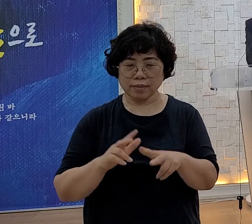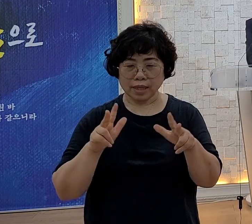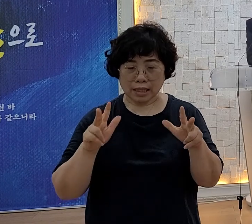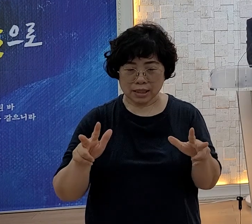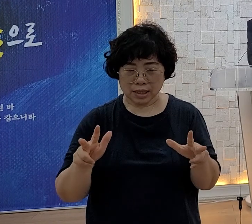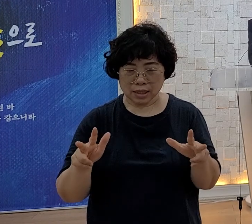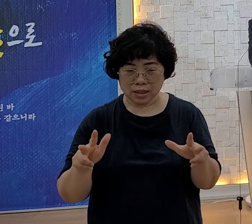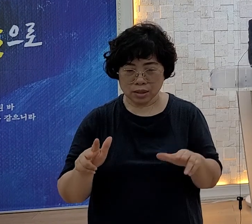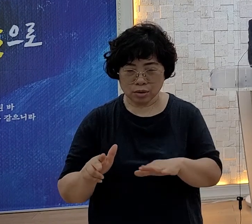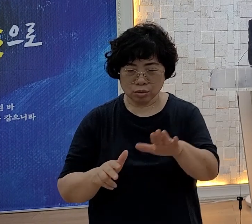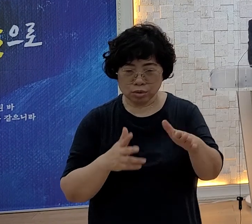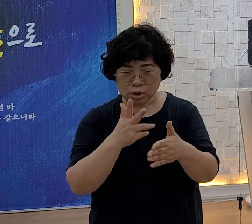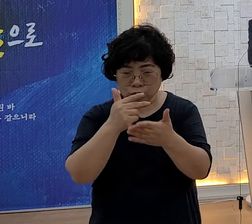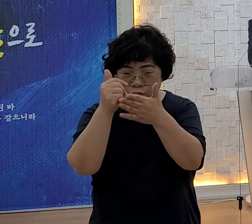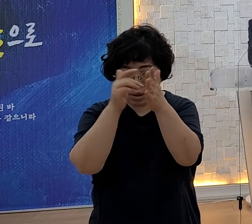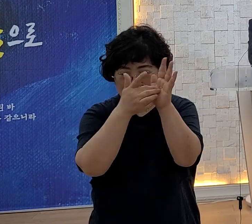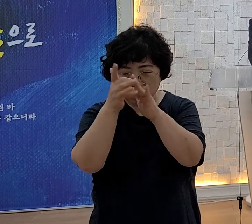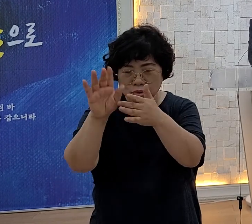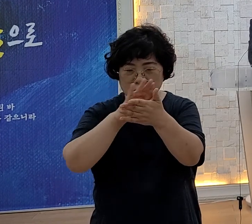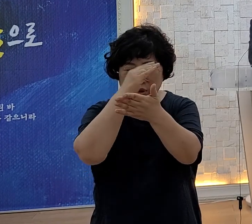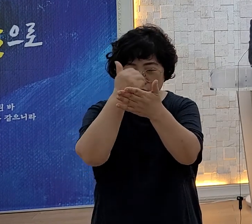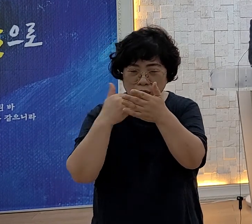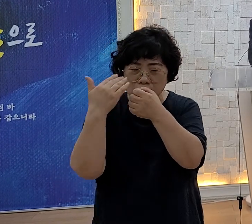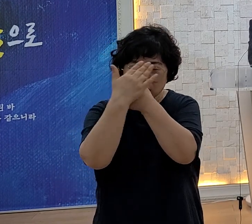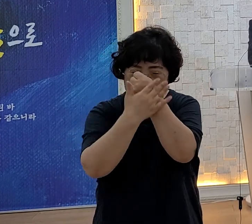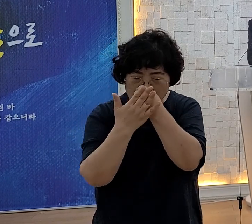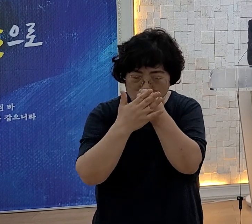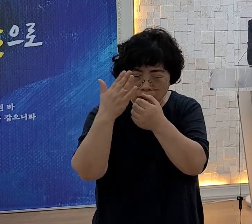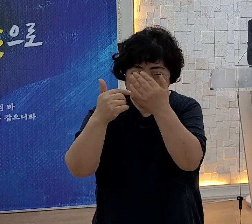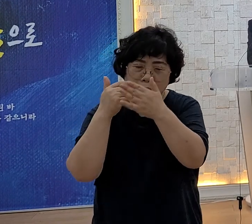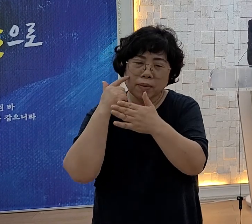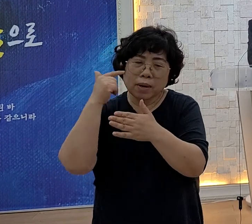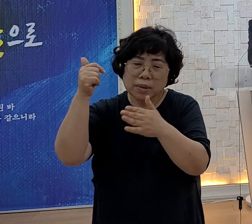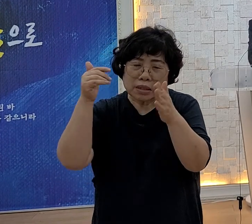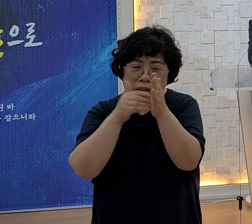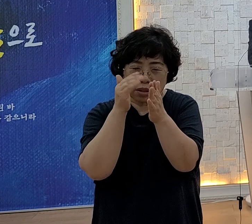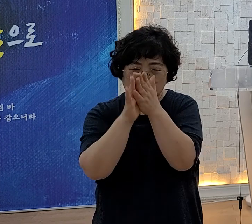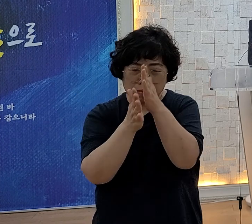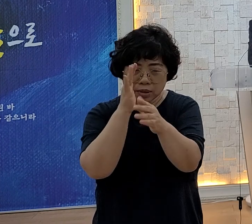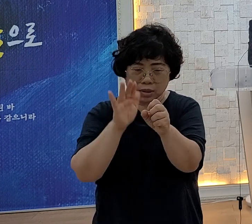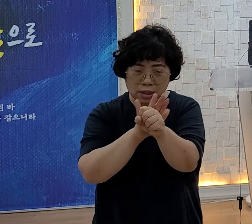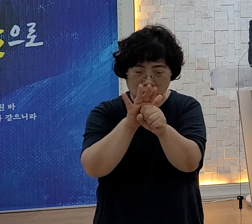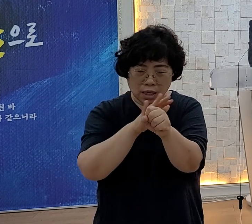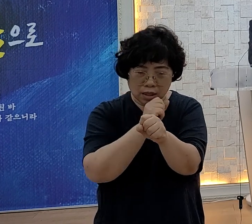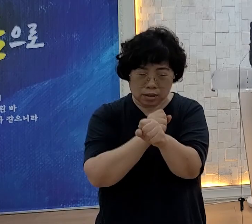이제는 우리 주 예수 그리스도의 은혜와 하나님 아버지의 무한하신